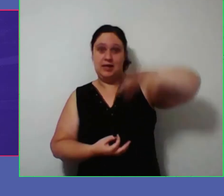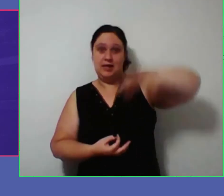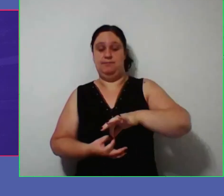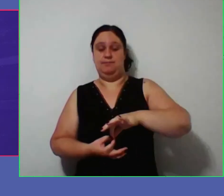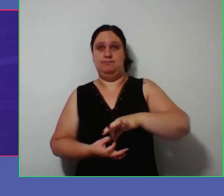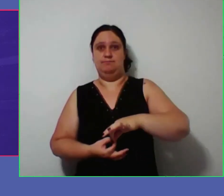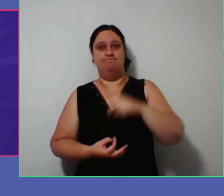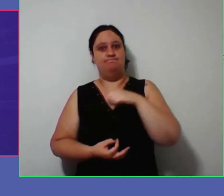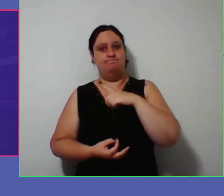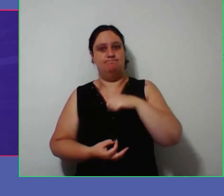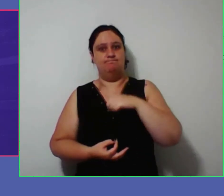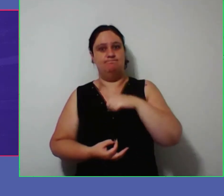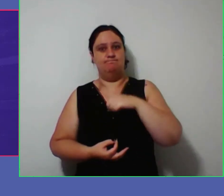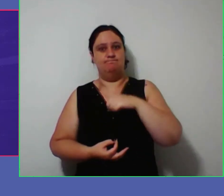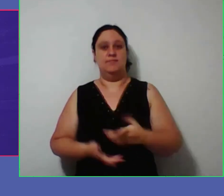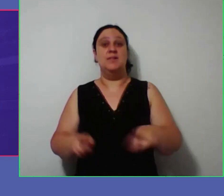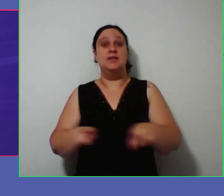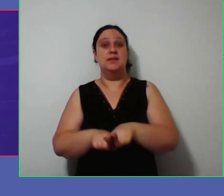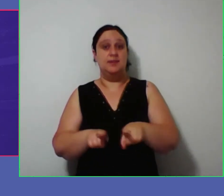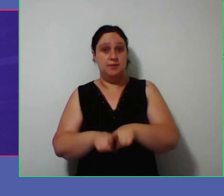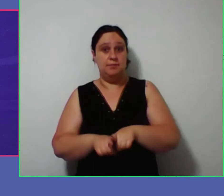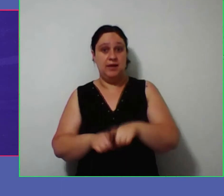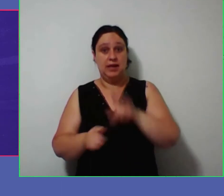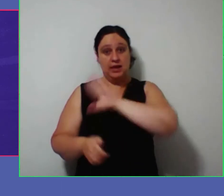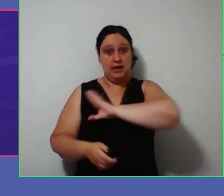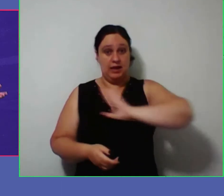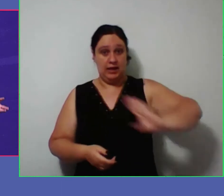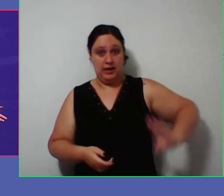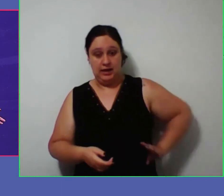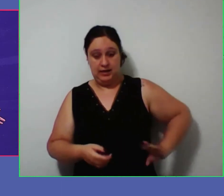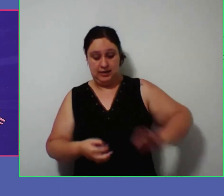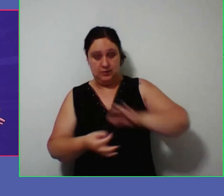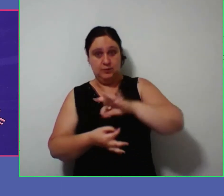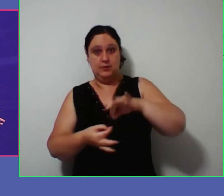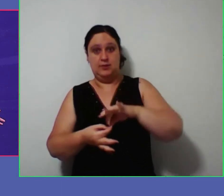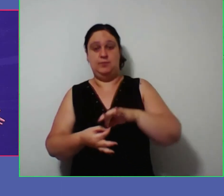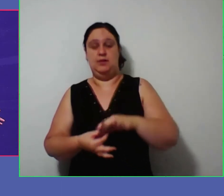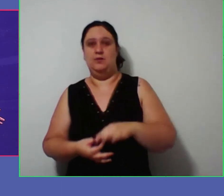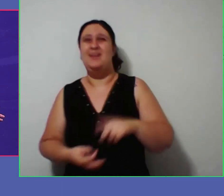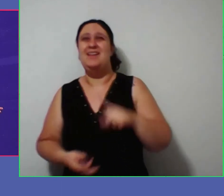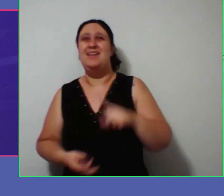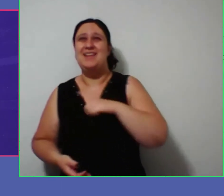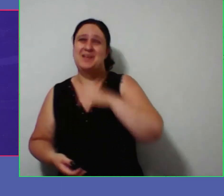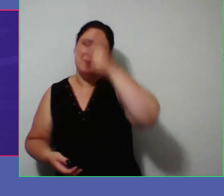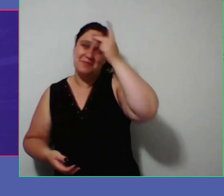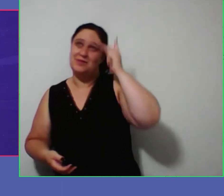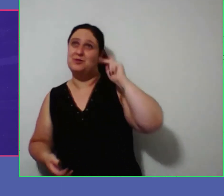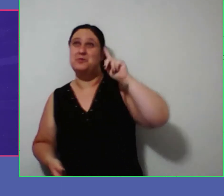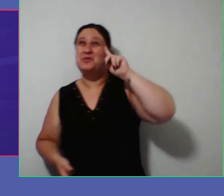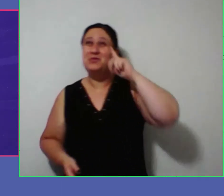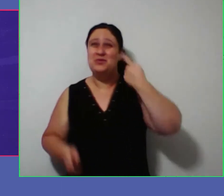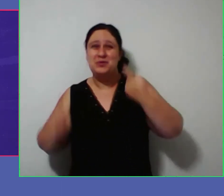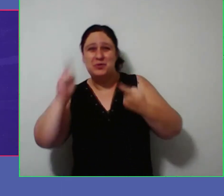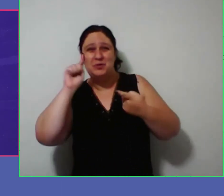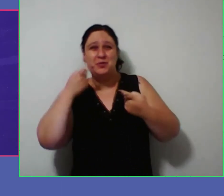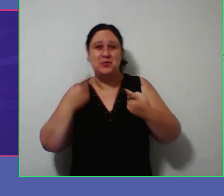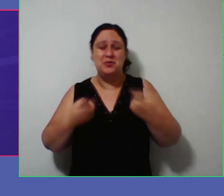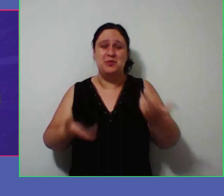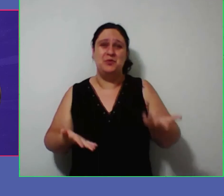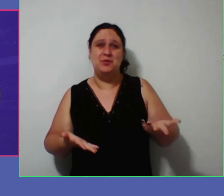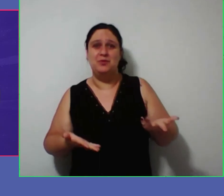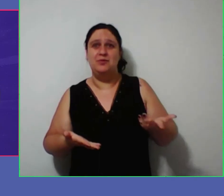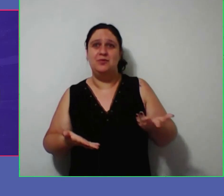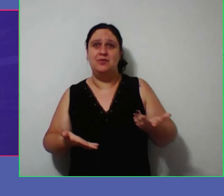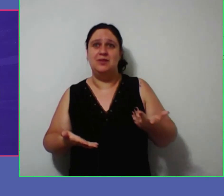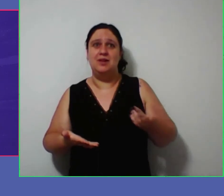9, e também o Espírito de Cristo. Muitos têm essa dúvida, irmãos. Quem está de fato em nós? É o